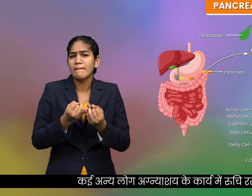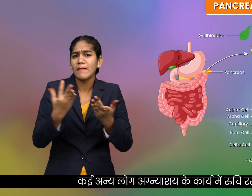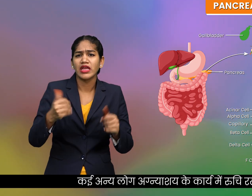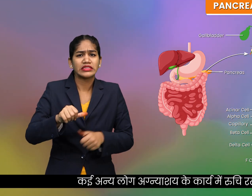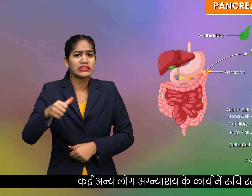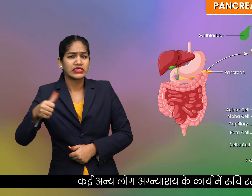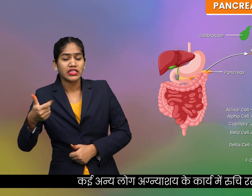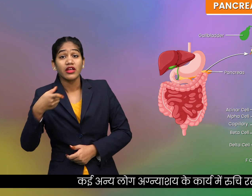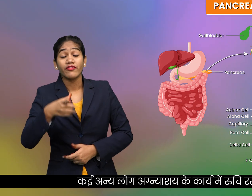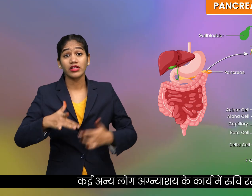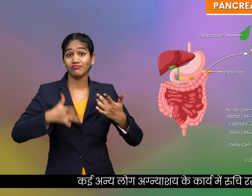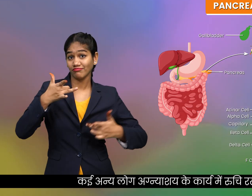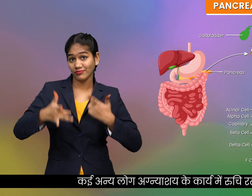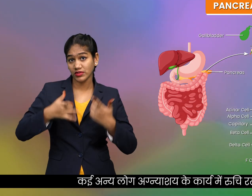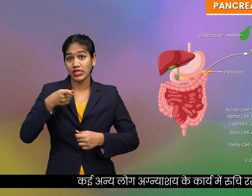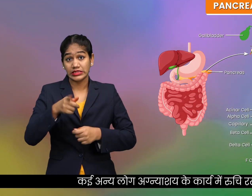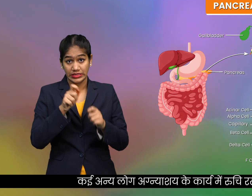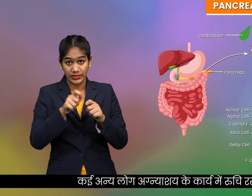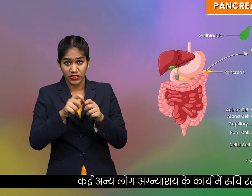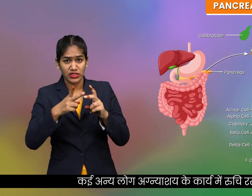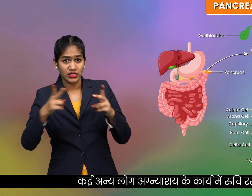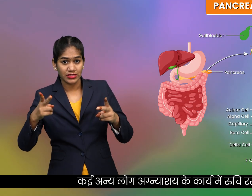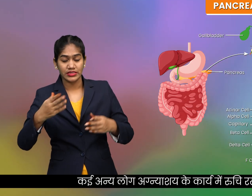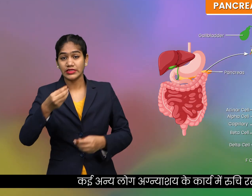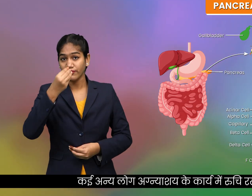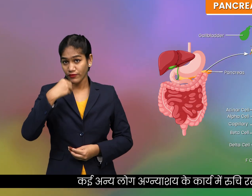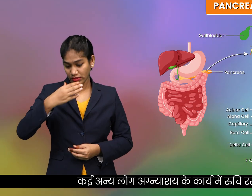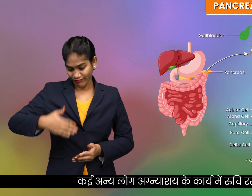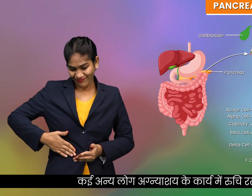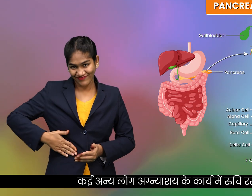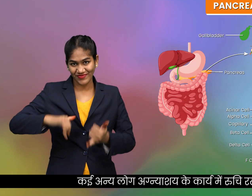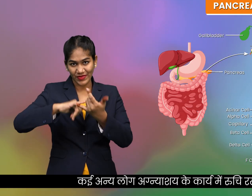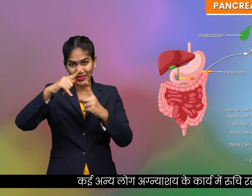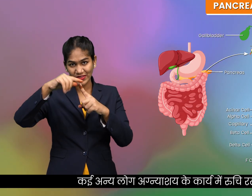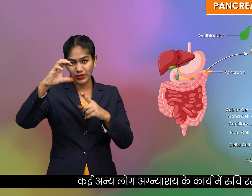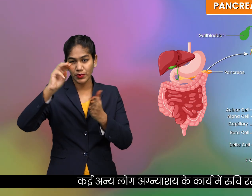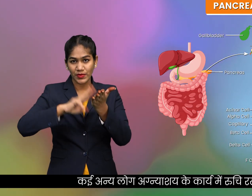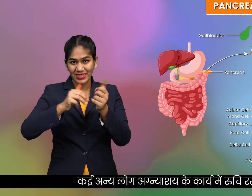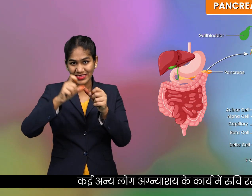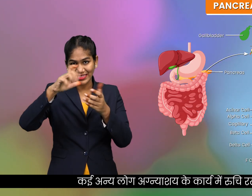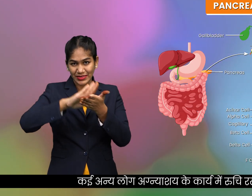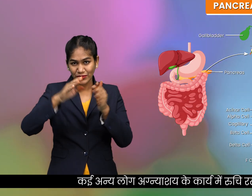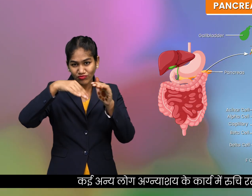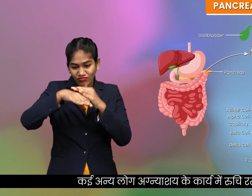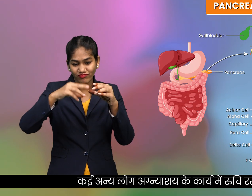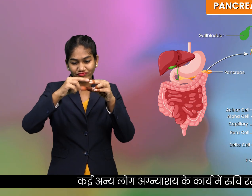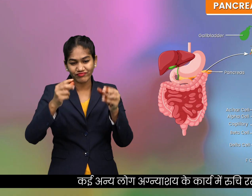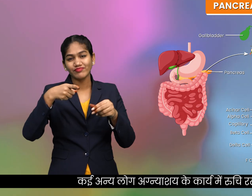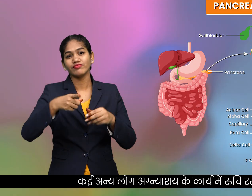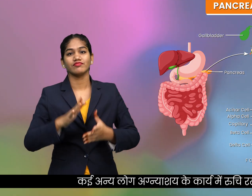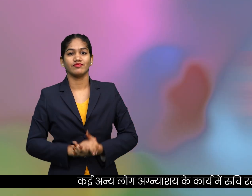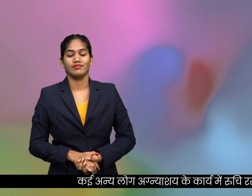कई अन्य लोग अग्न्याशय के कार्य में रुचि रखते हैं।